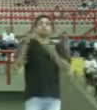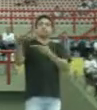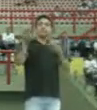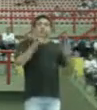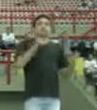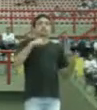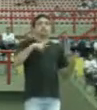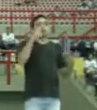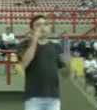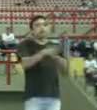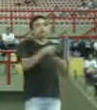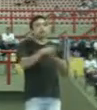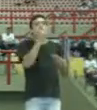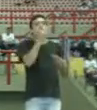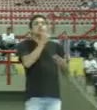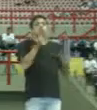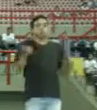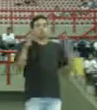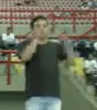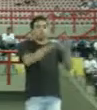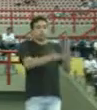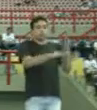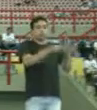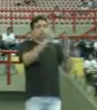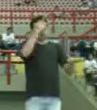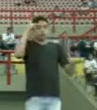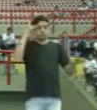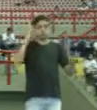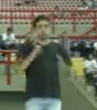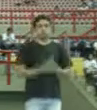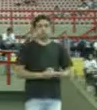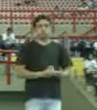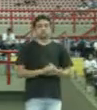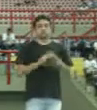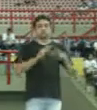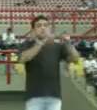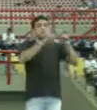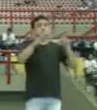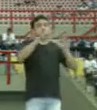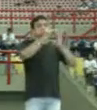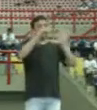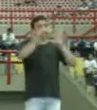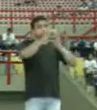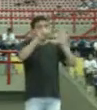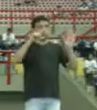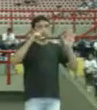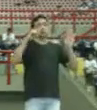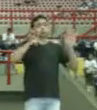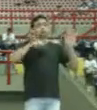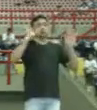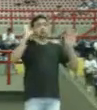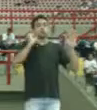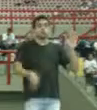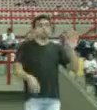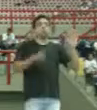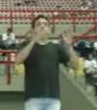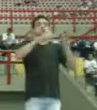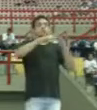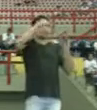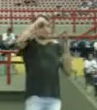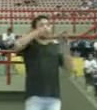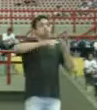ter perspectivas de inclusão desses imigrantes. Então, o que é uma introdução? Comando da proposta,